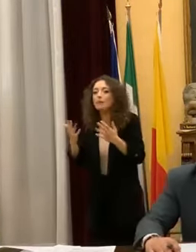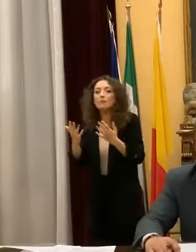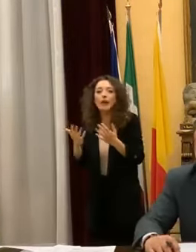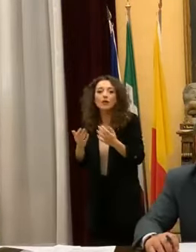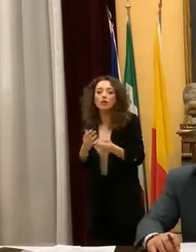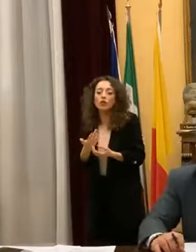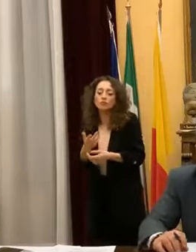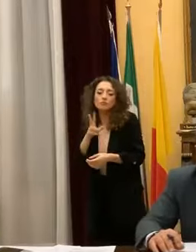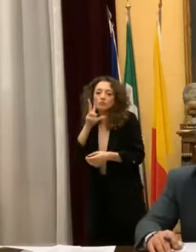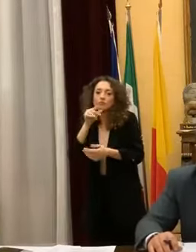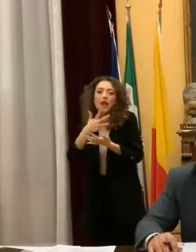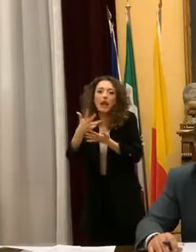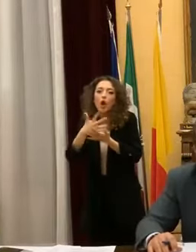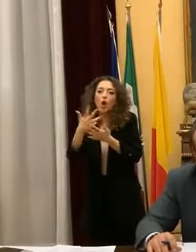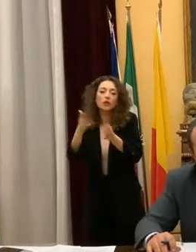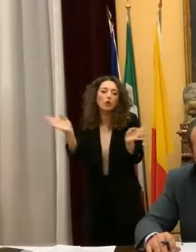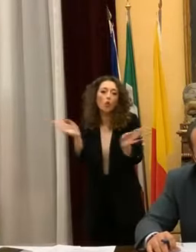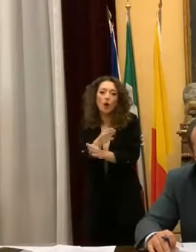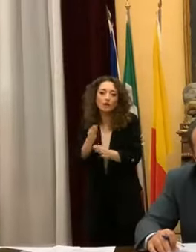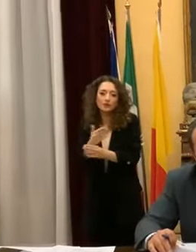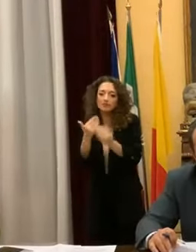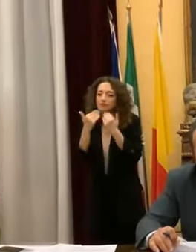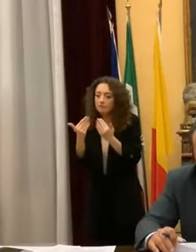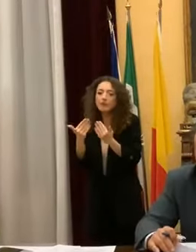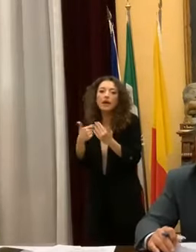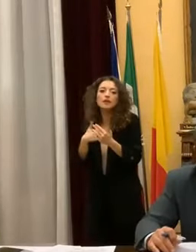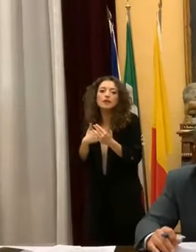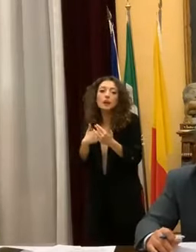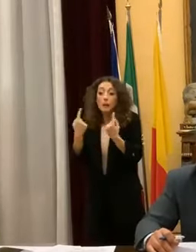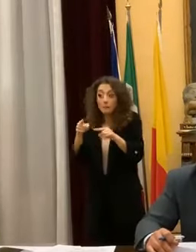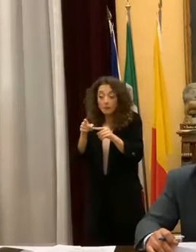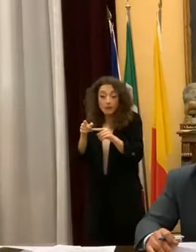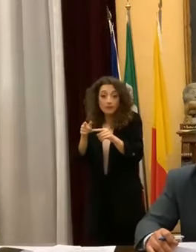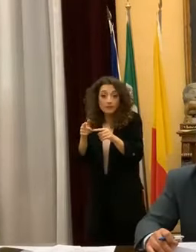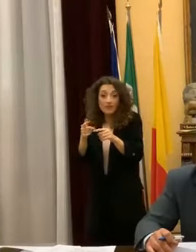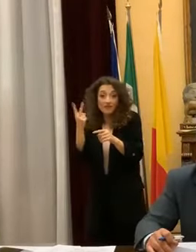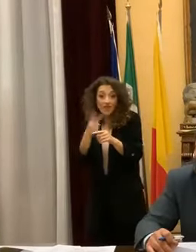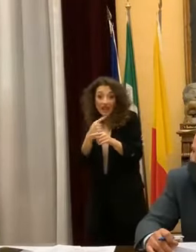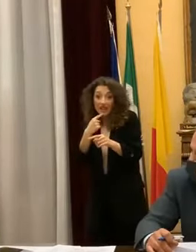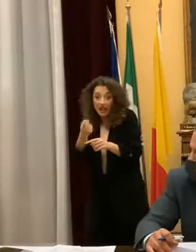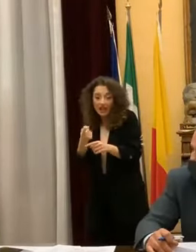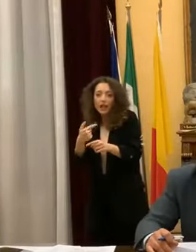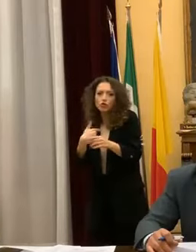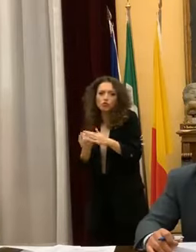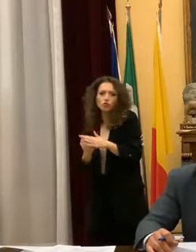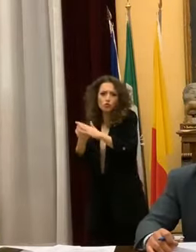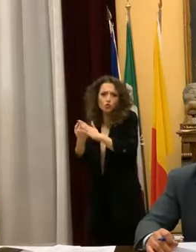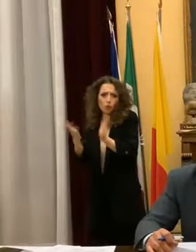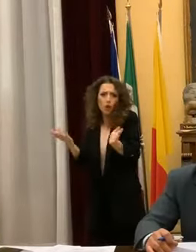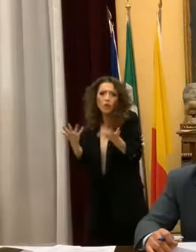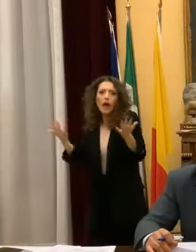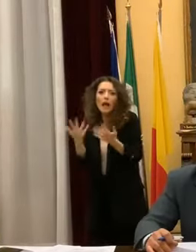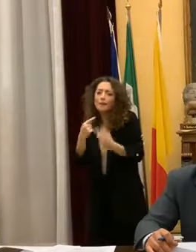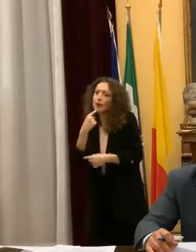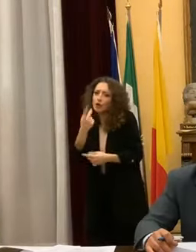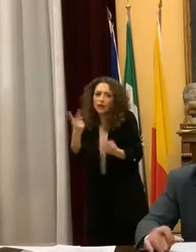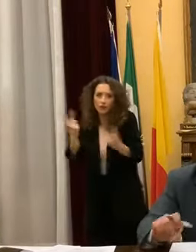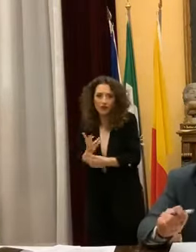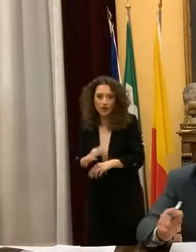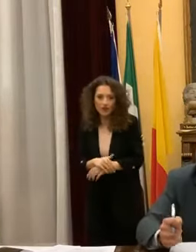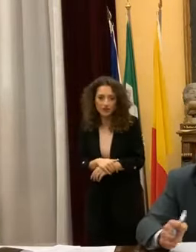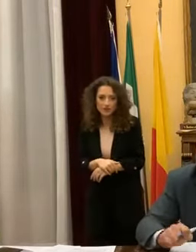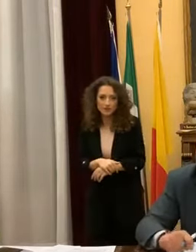solidarietà, Paolo. Hai la mia solidarietà per questo. Ed è ovvio che ora siamo in attesa dei provvedimenti della Procura. Perché